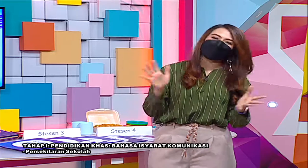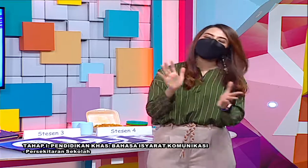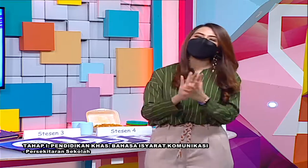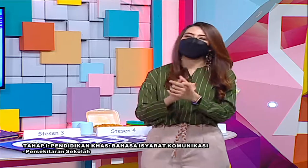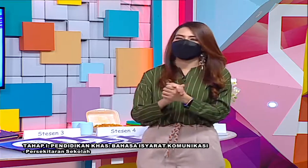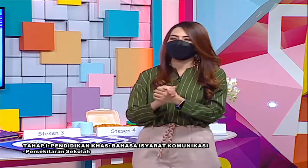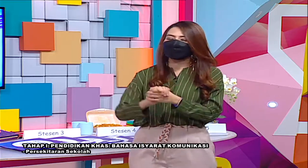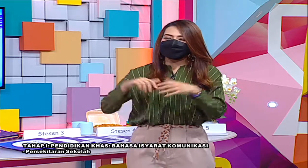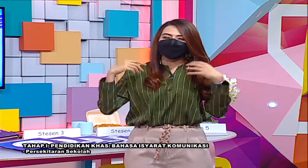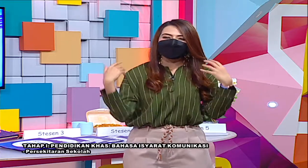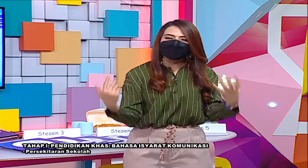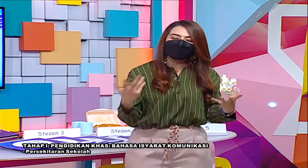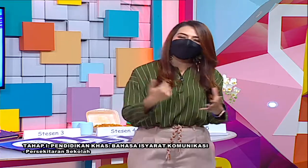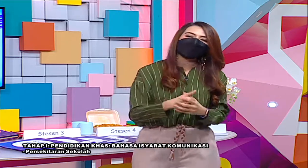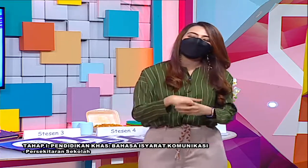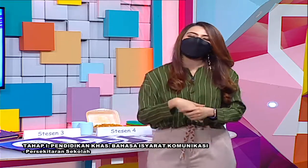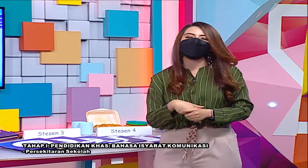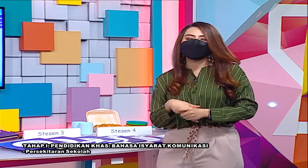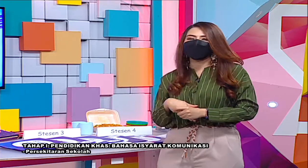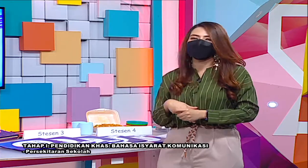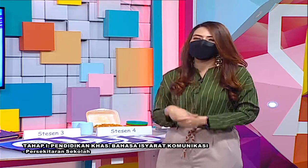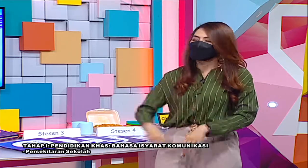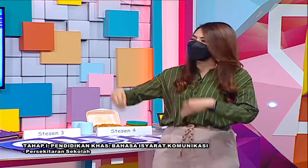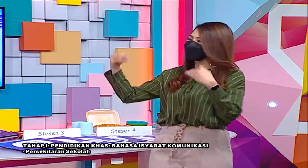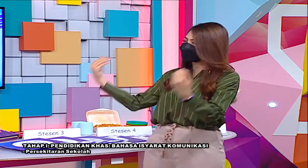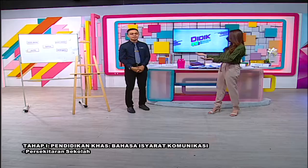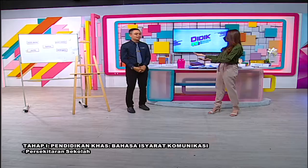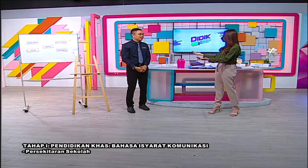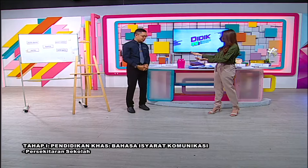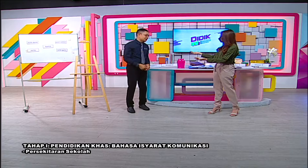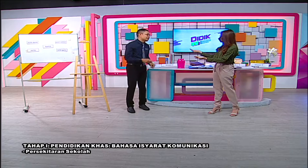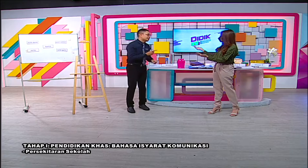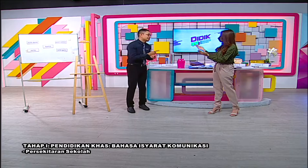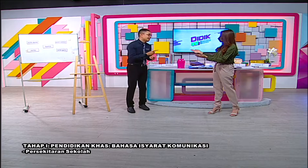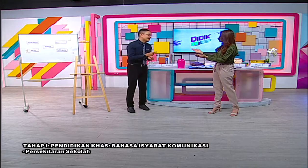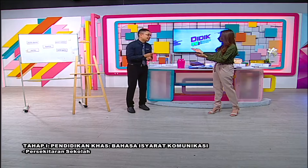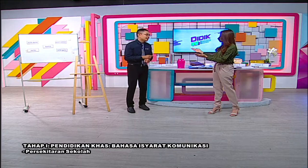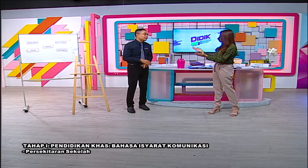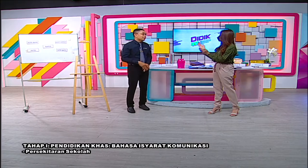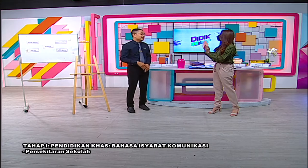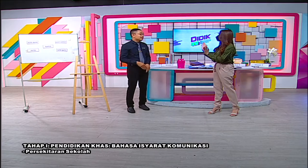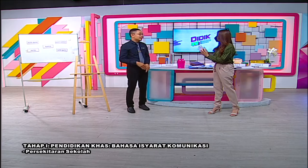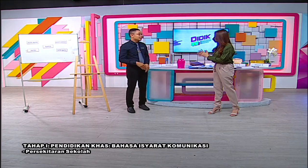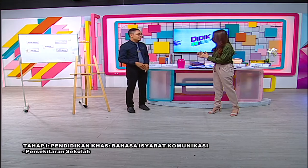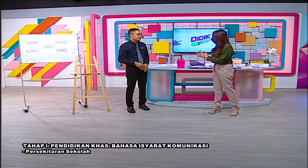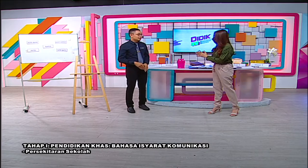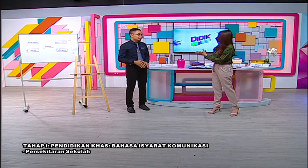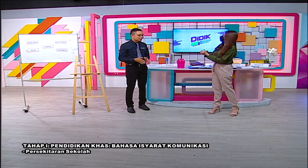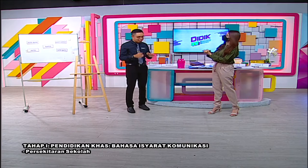sama-sama akan mengajar untuk mata pelajarannya, cikgu? Ya, betul. Pendidikan? Pendidikan khas bahasa?